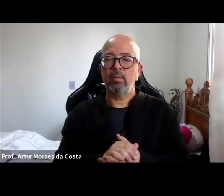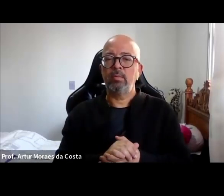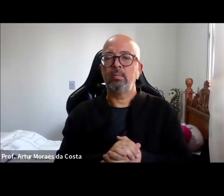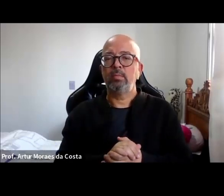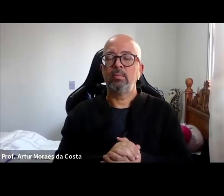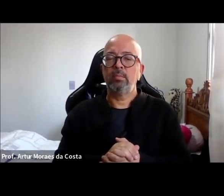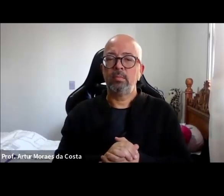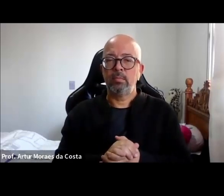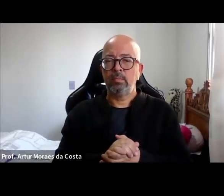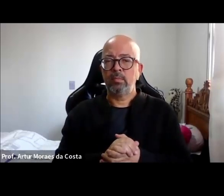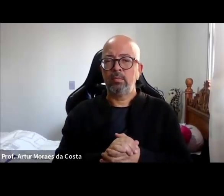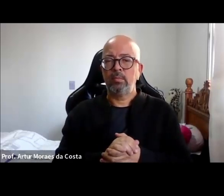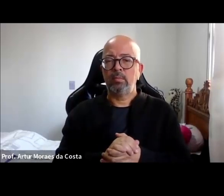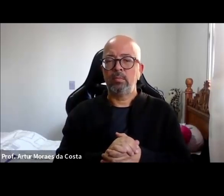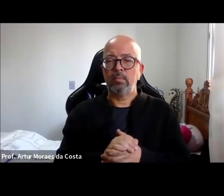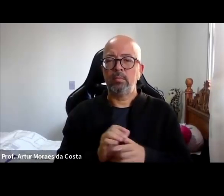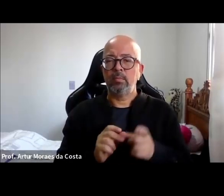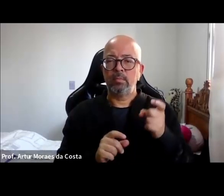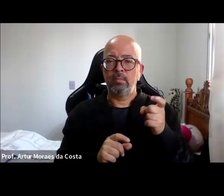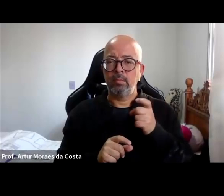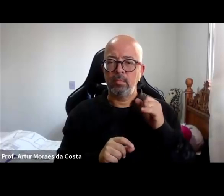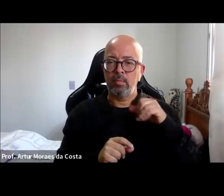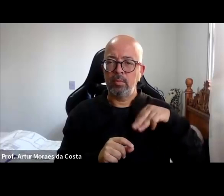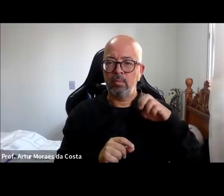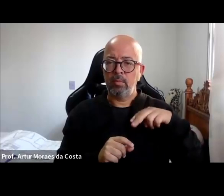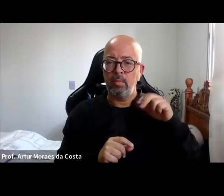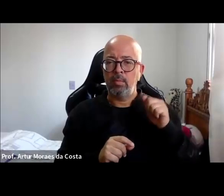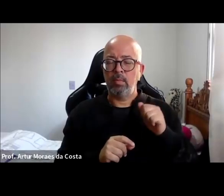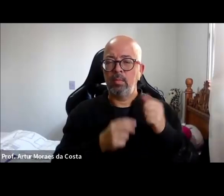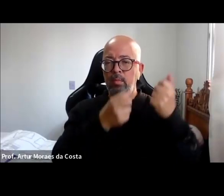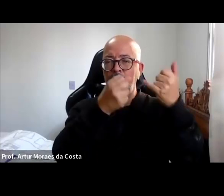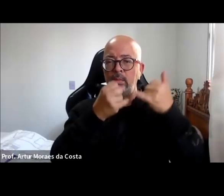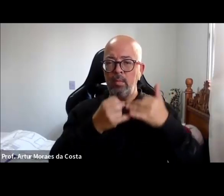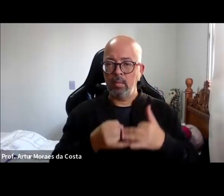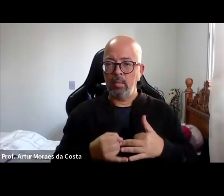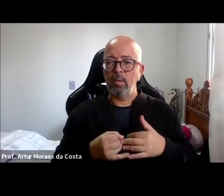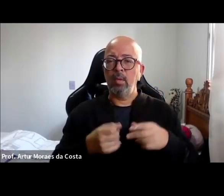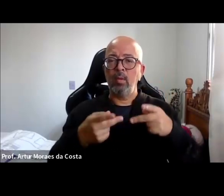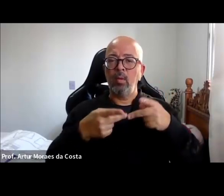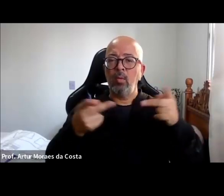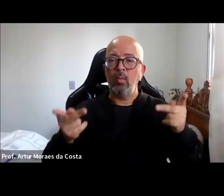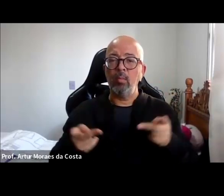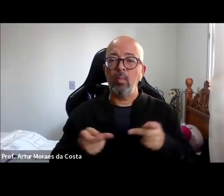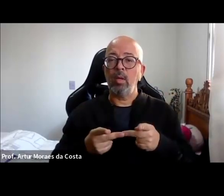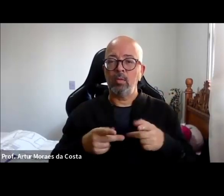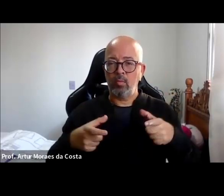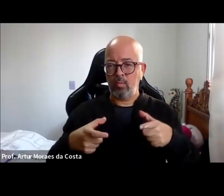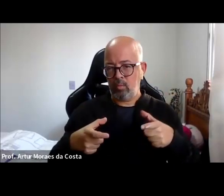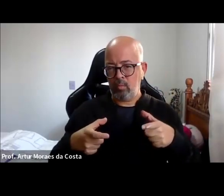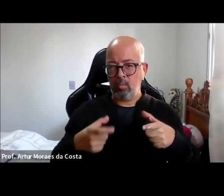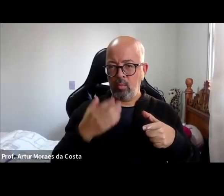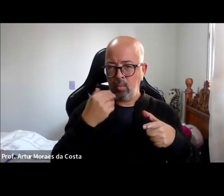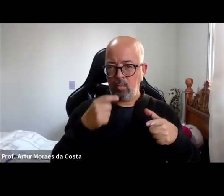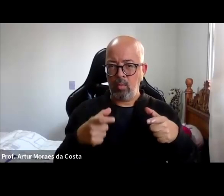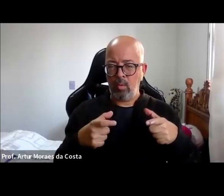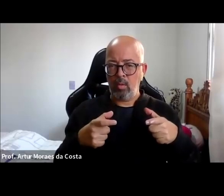de comida Ahorita yo voy a referirme un poco también al tema de los lo tengo aquí en en en mi lista me han puesto a hablar de de muchas